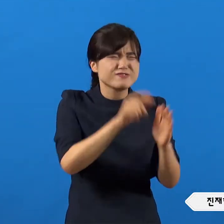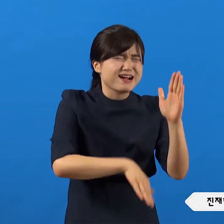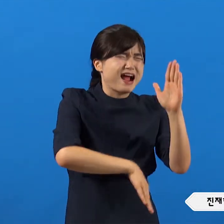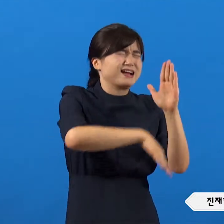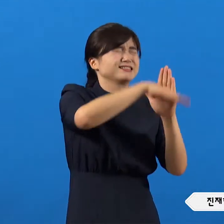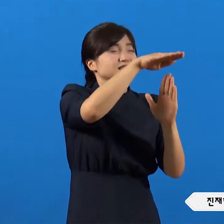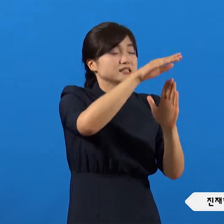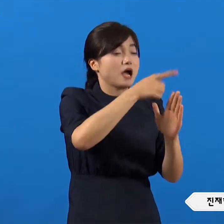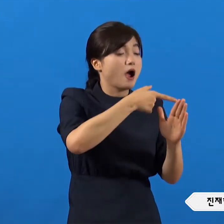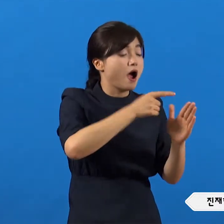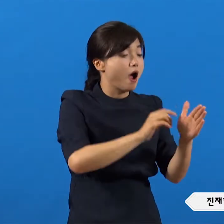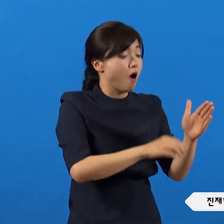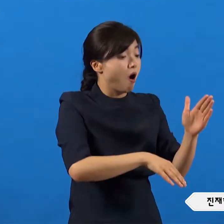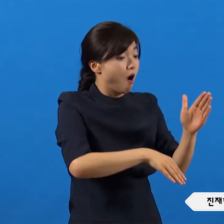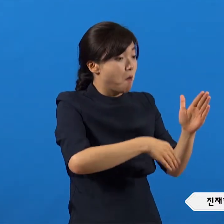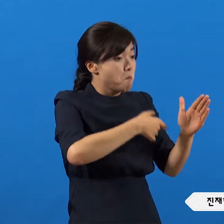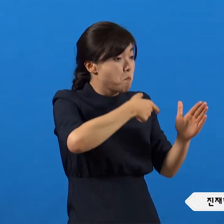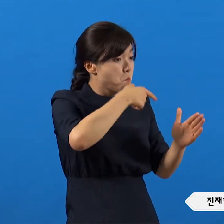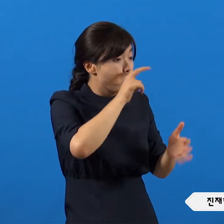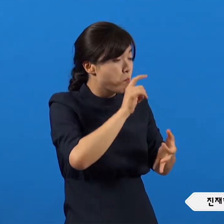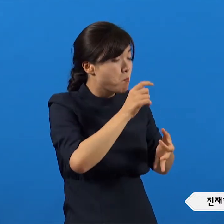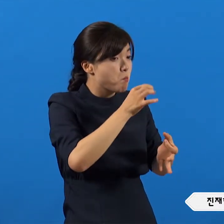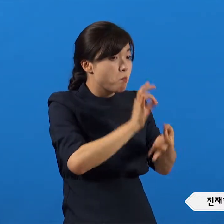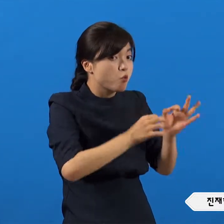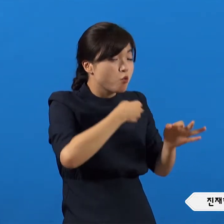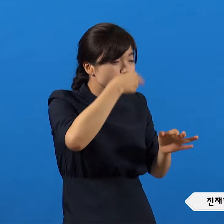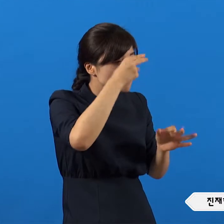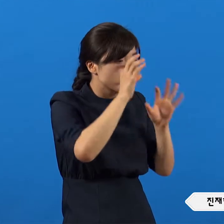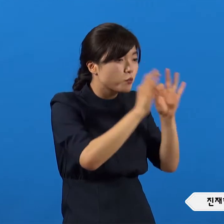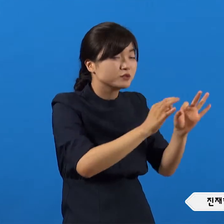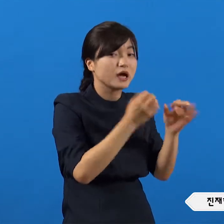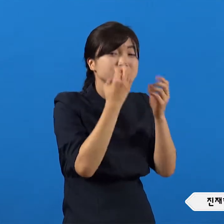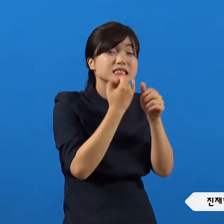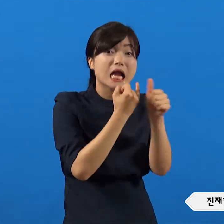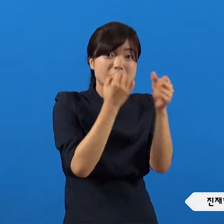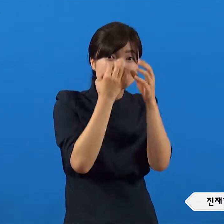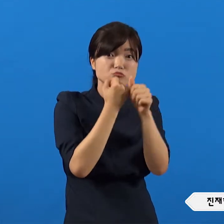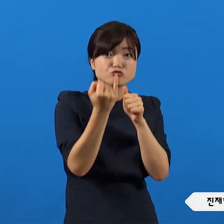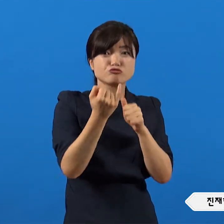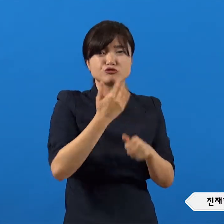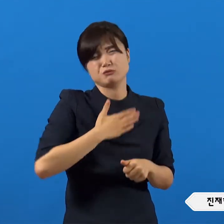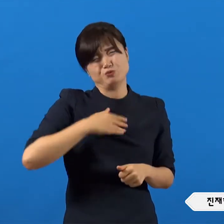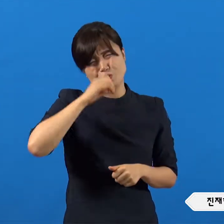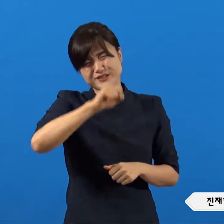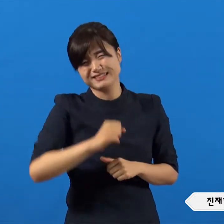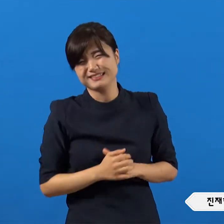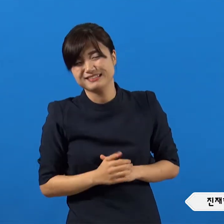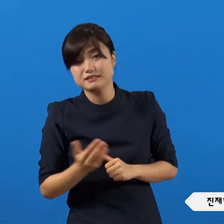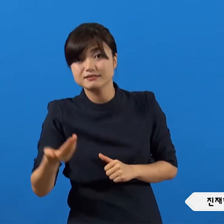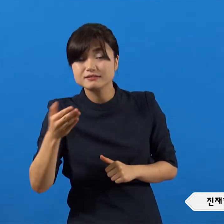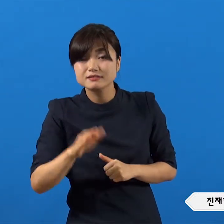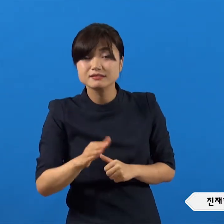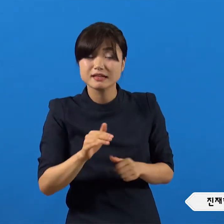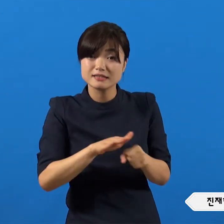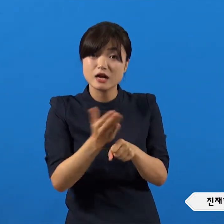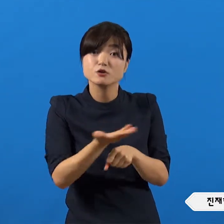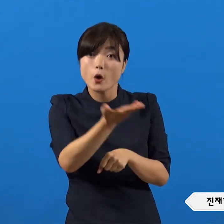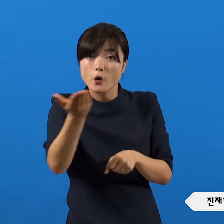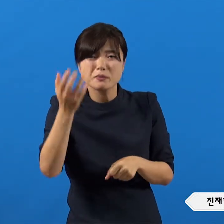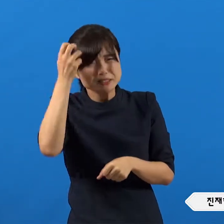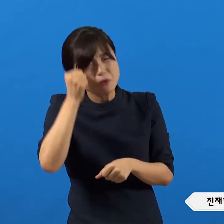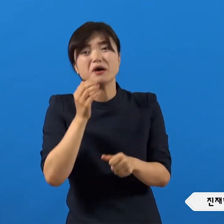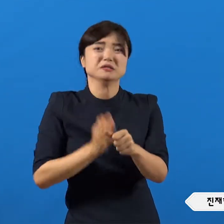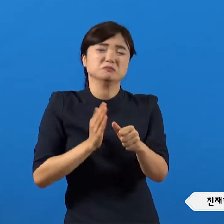포도주가 있으니 이 신랑 신부 얼마나 기분이 좋겠습니까? 그런데 사랑하는 여러분, 오늘